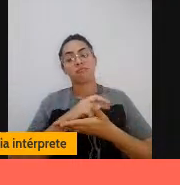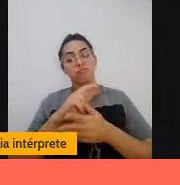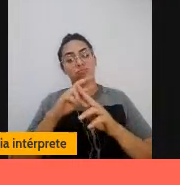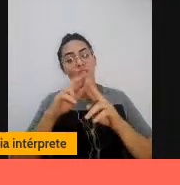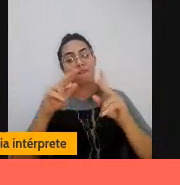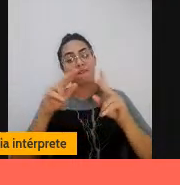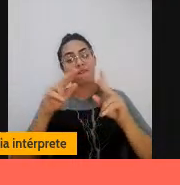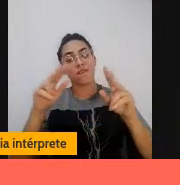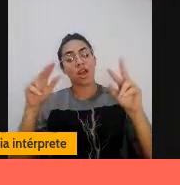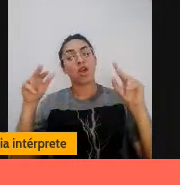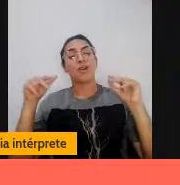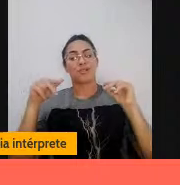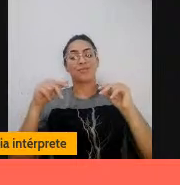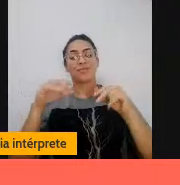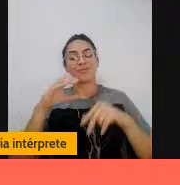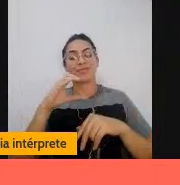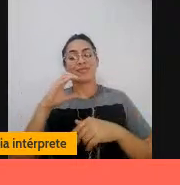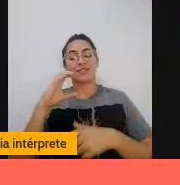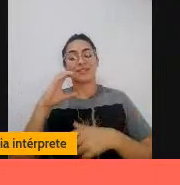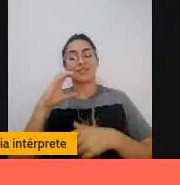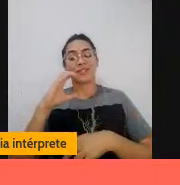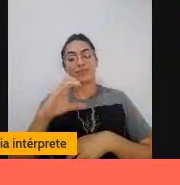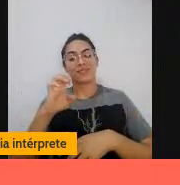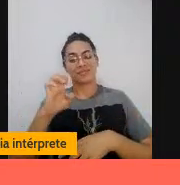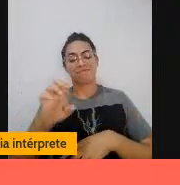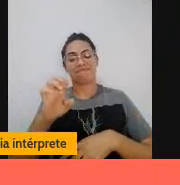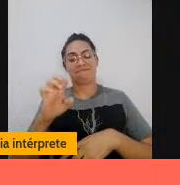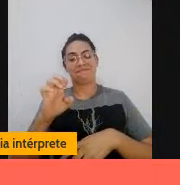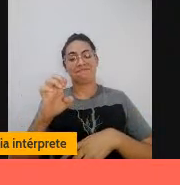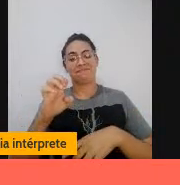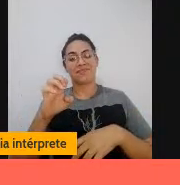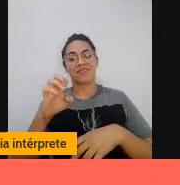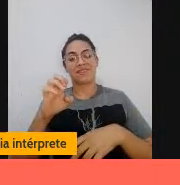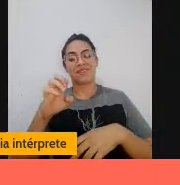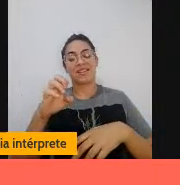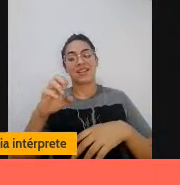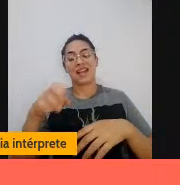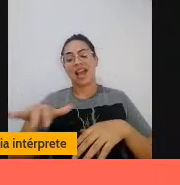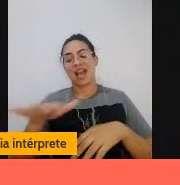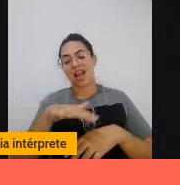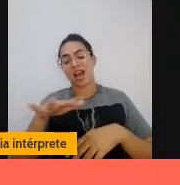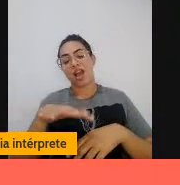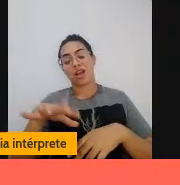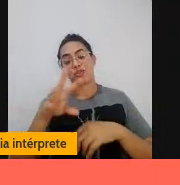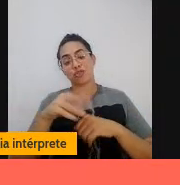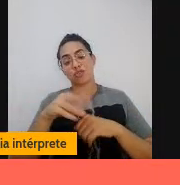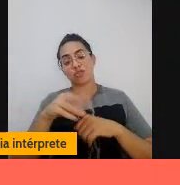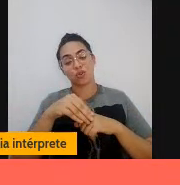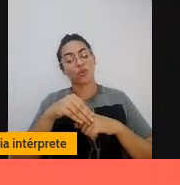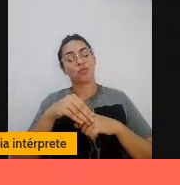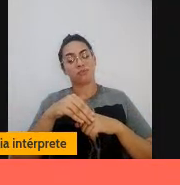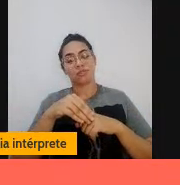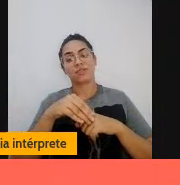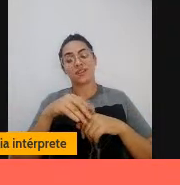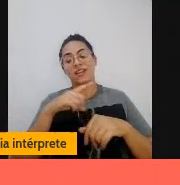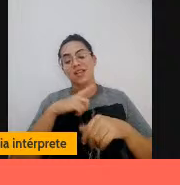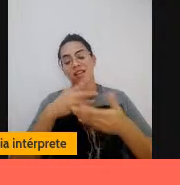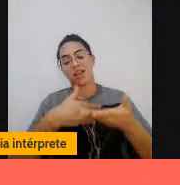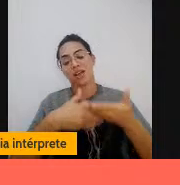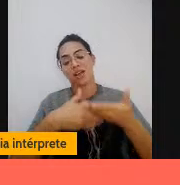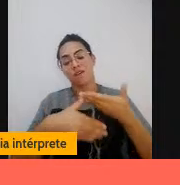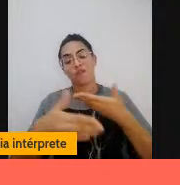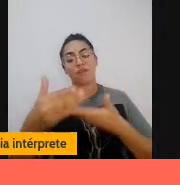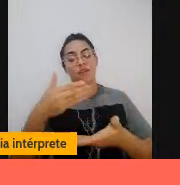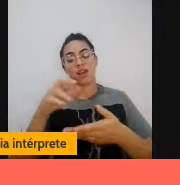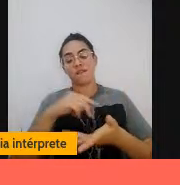do centro, né? A diversidade das áreas de conhecimento, porque nós temos aí envolvido aí vários cursos